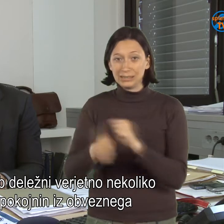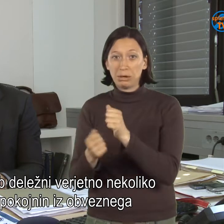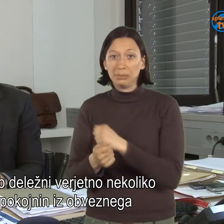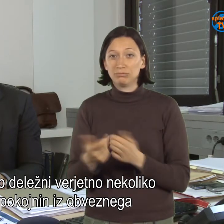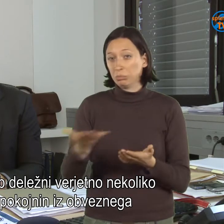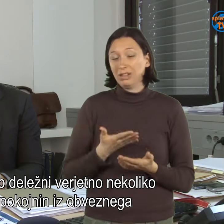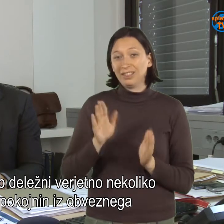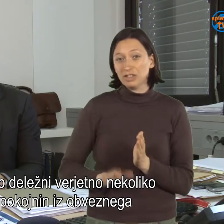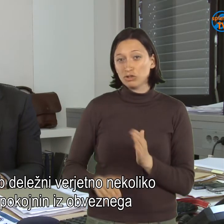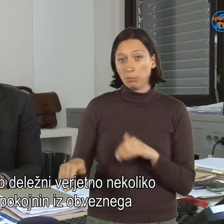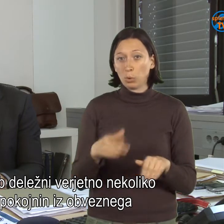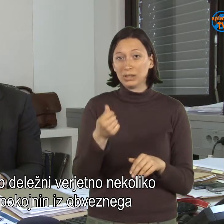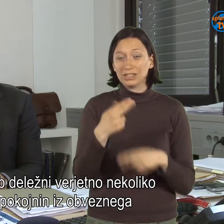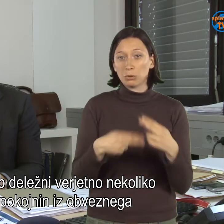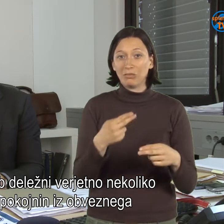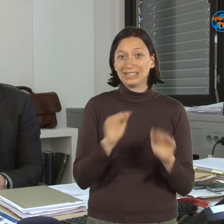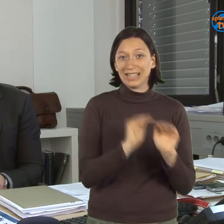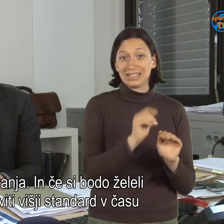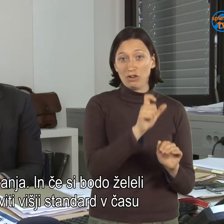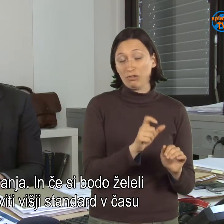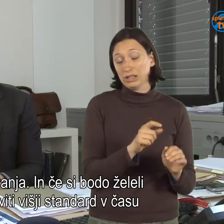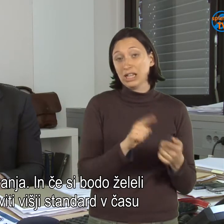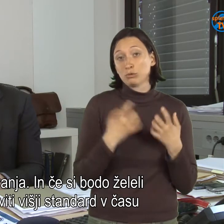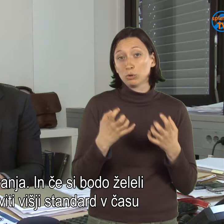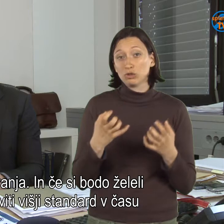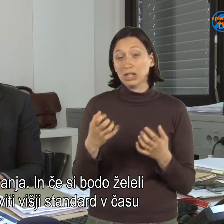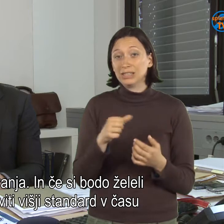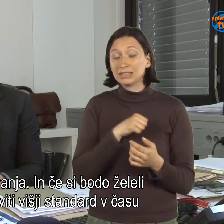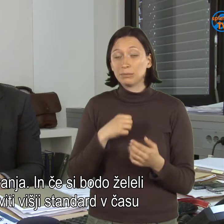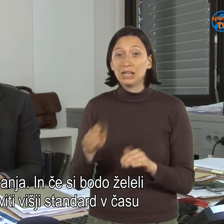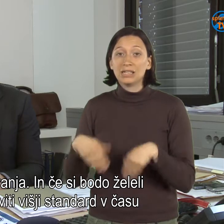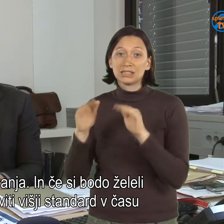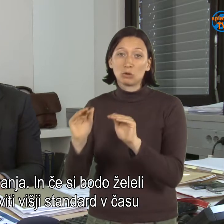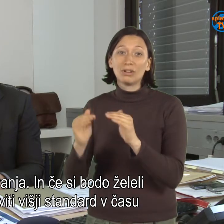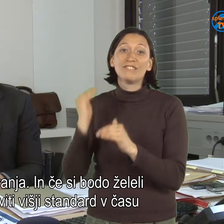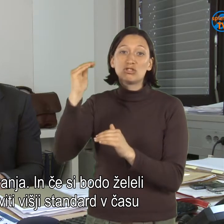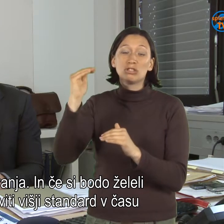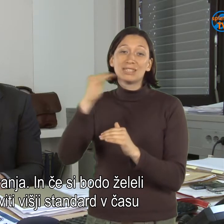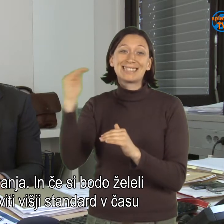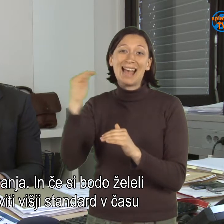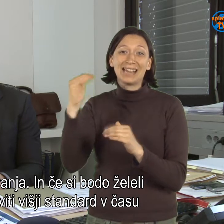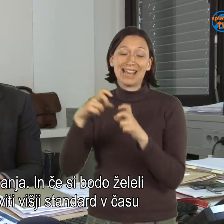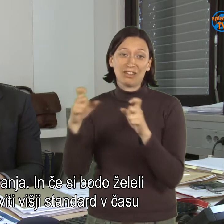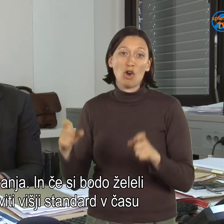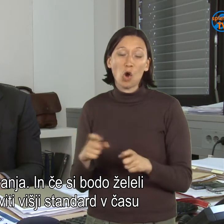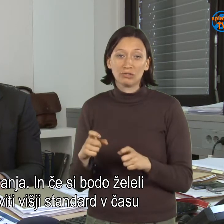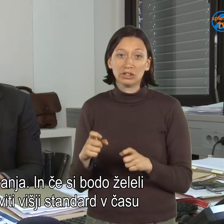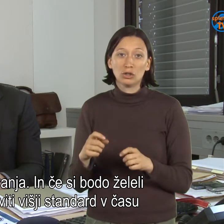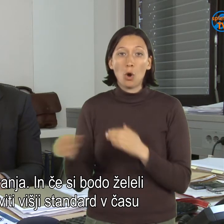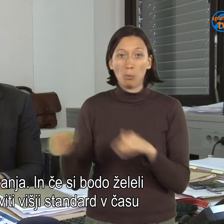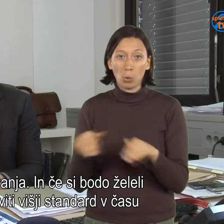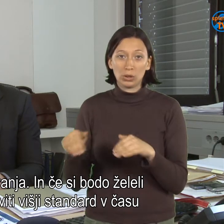verjetno nekoliko nižjih pokojnin iz obveznega zavarovanja, ne. In če si bodo hoteli zagotoviti nek višji standard v